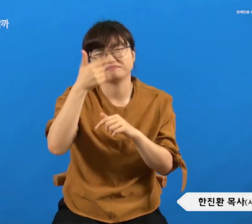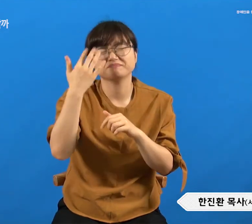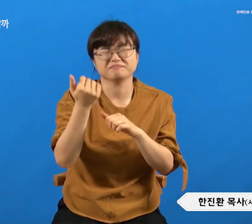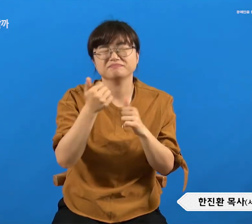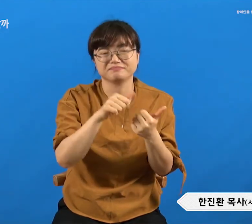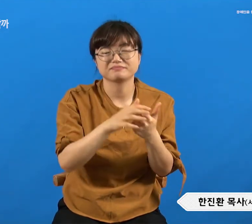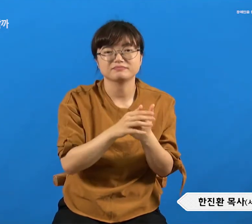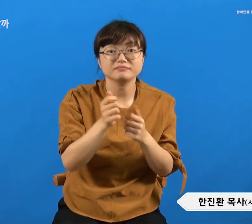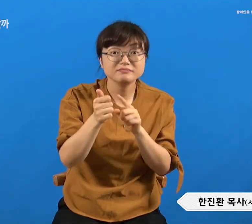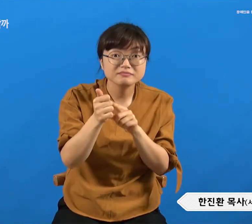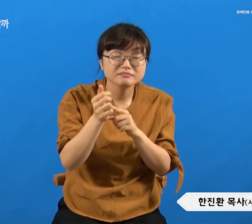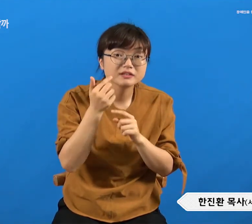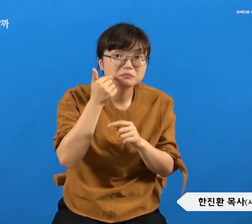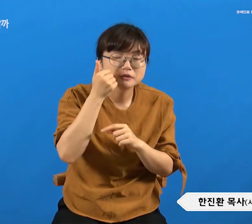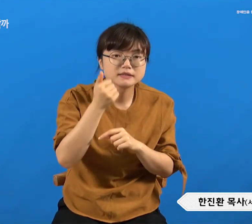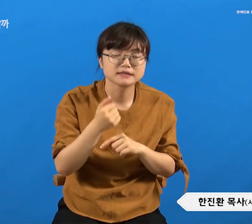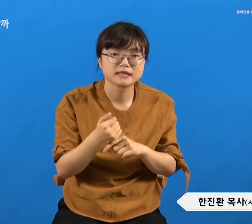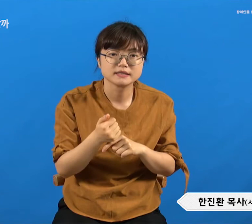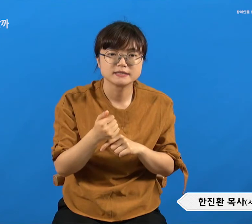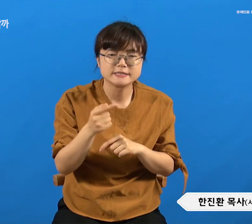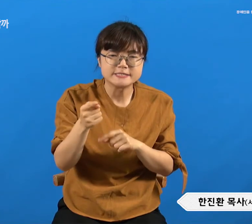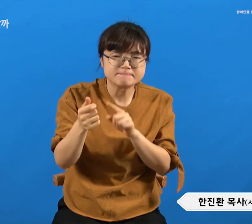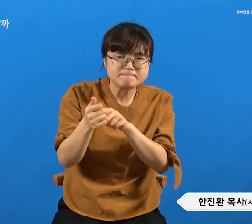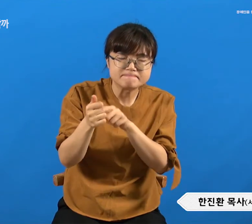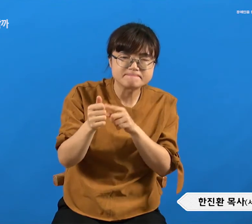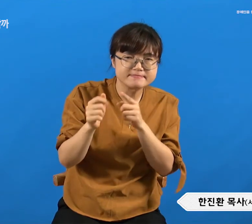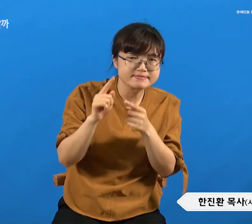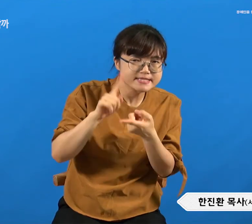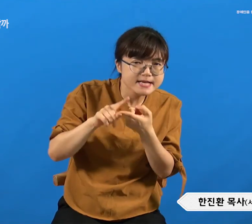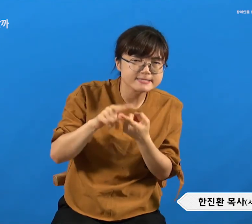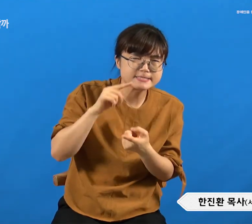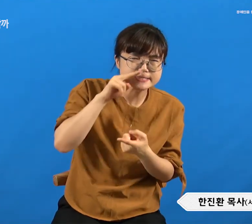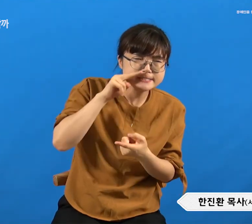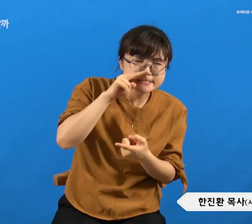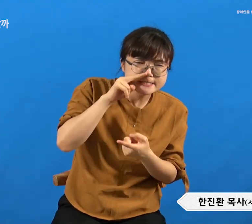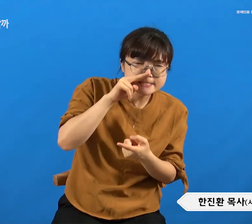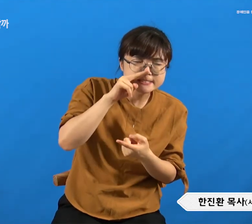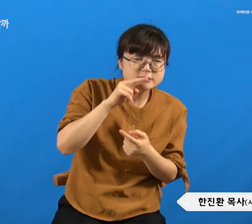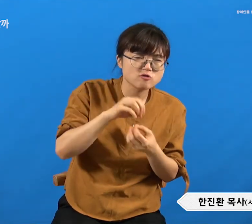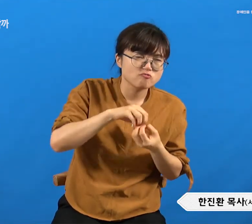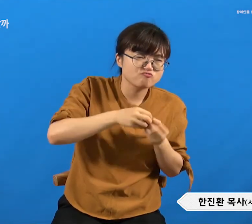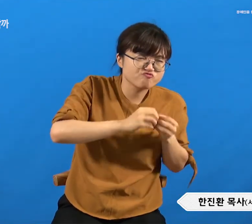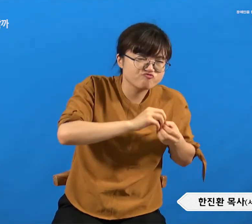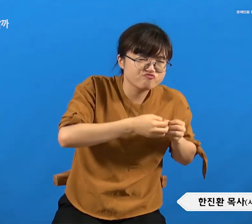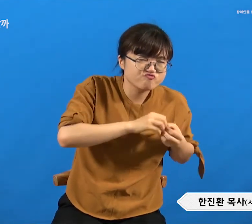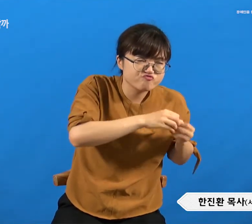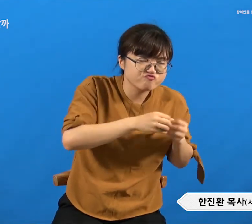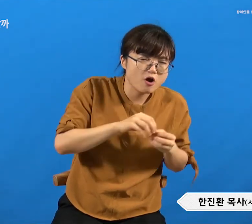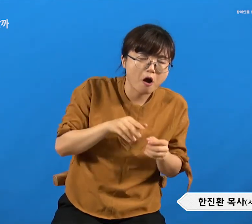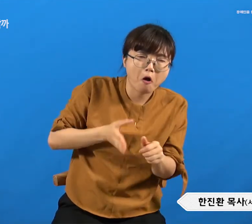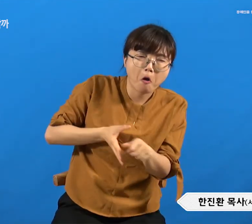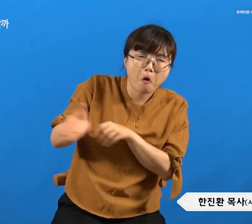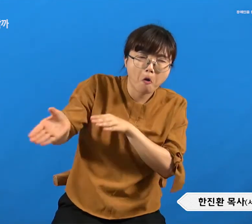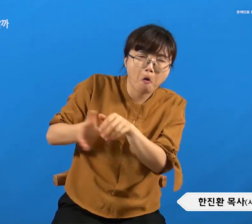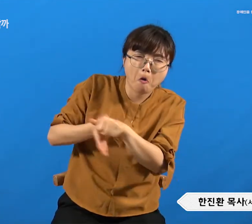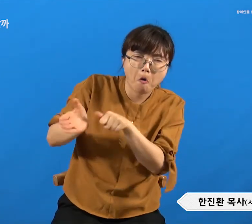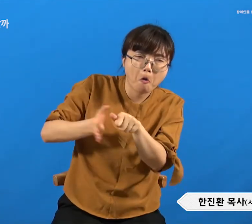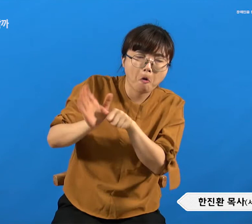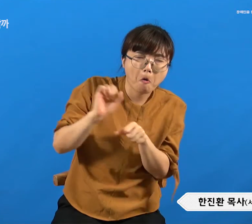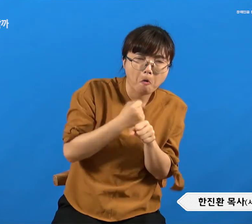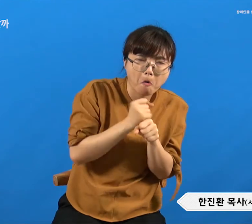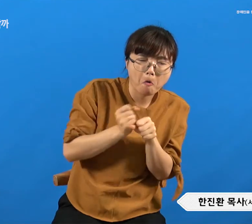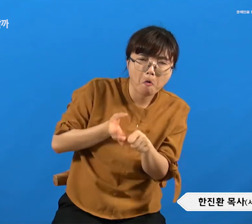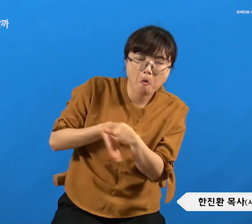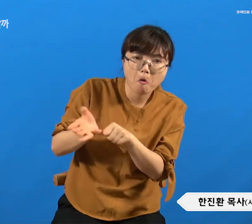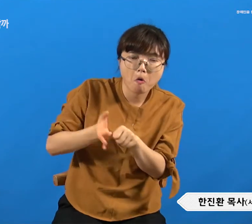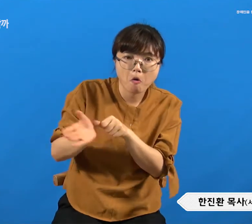한 번은 그 한 목사님을 시기 질투하는 무리들이 터무니없는 그런 얘기를 지어내가지고 모함을 하는데 그것이